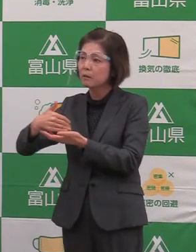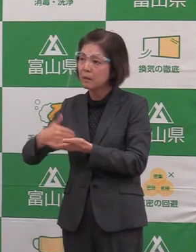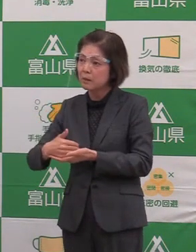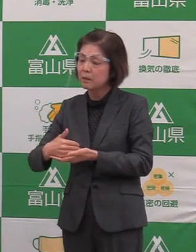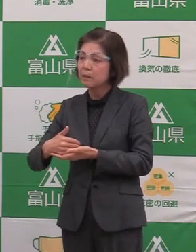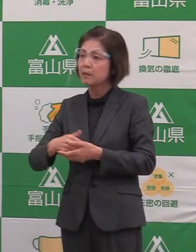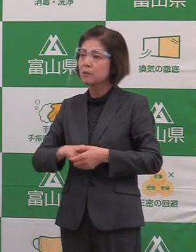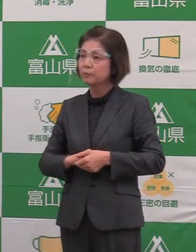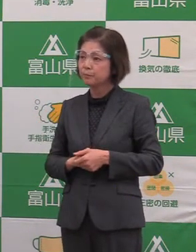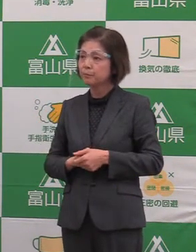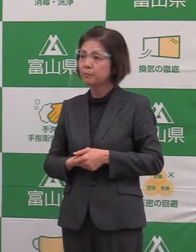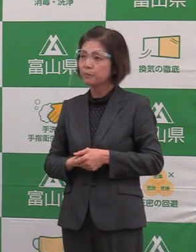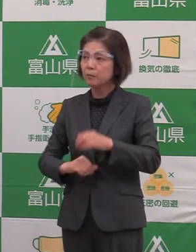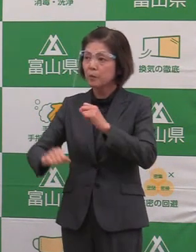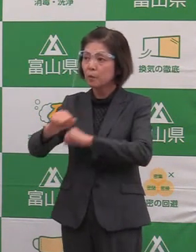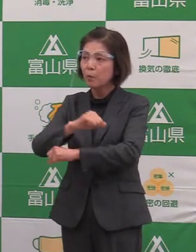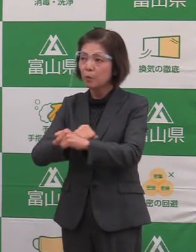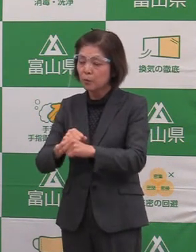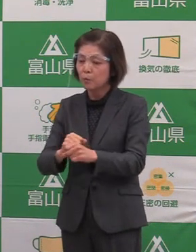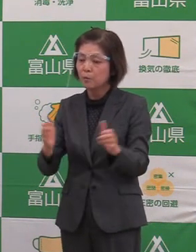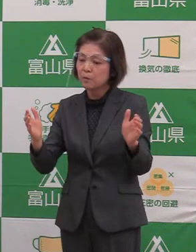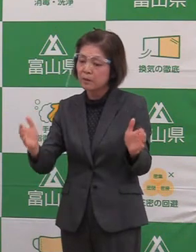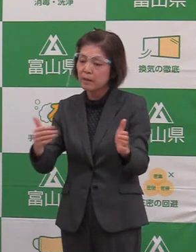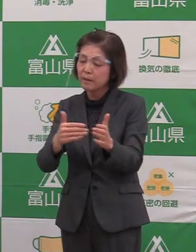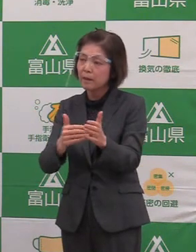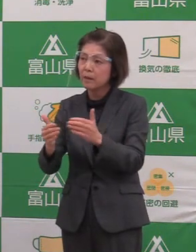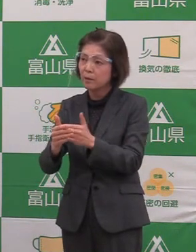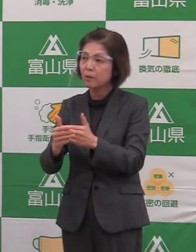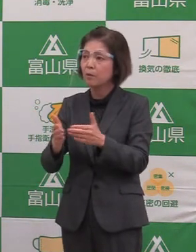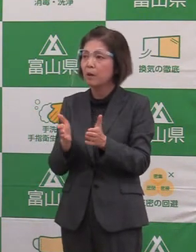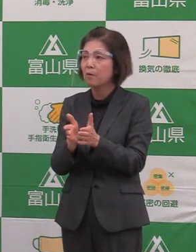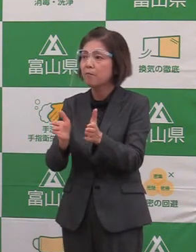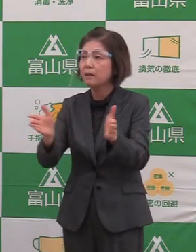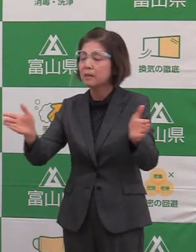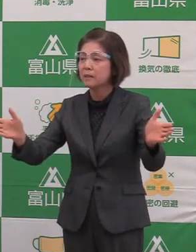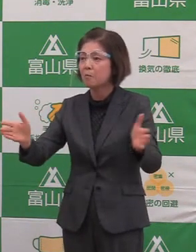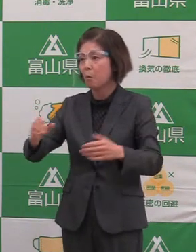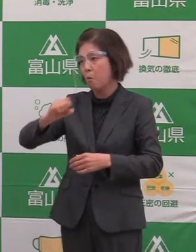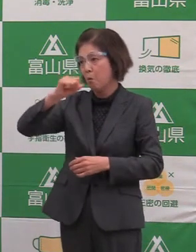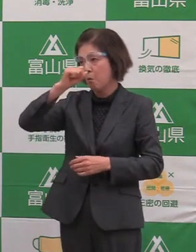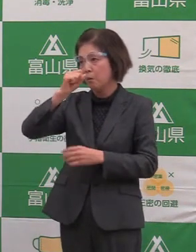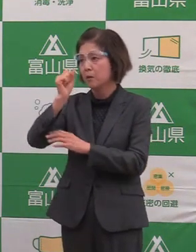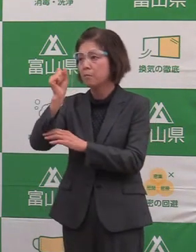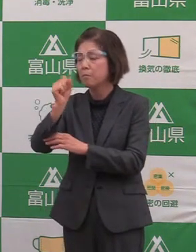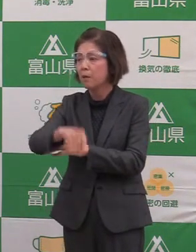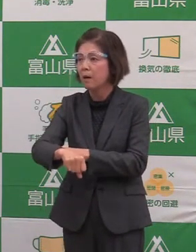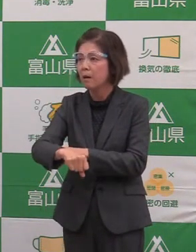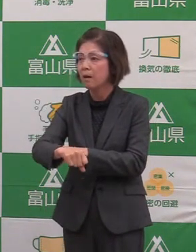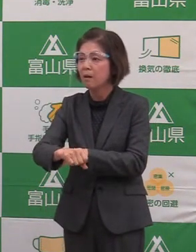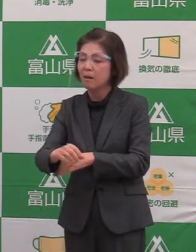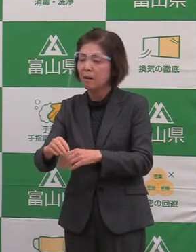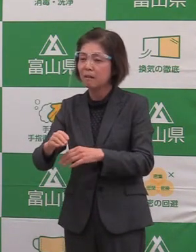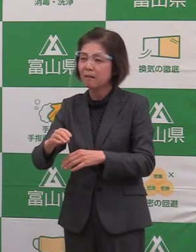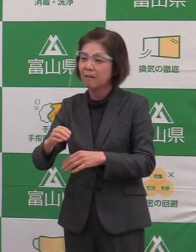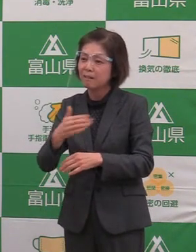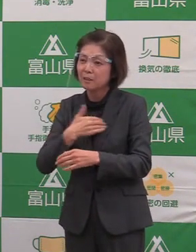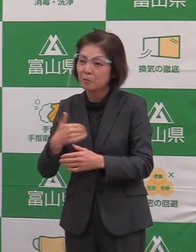ングで緩和するしてもいいのっていうふうな懸念ではないですが、そういう声はありませんでしたでしょう